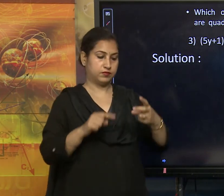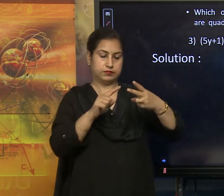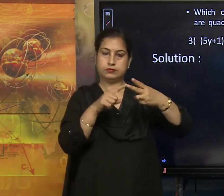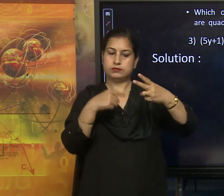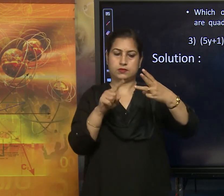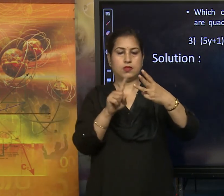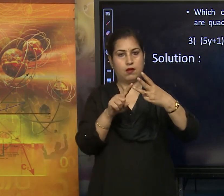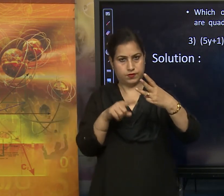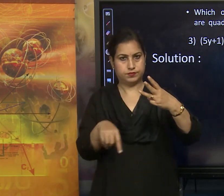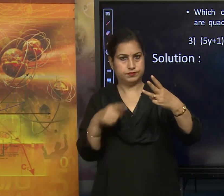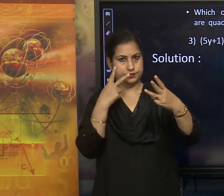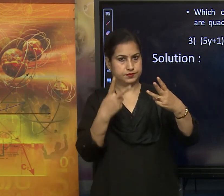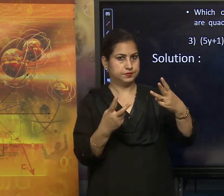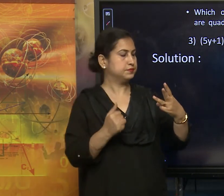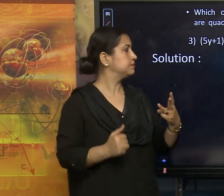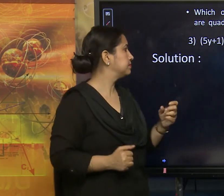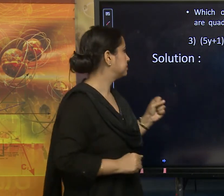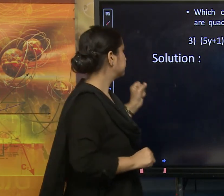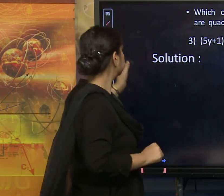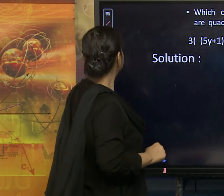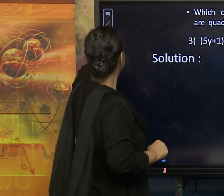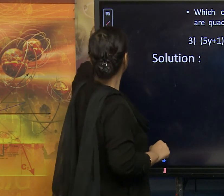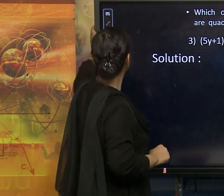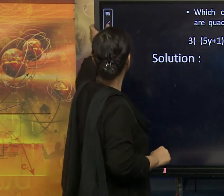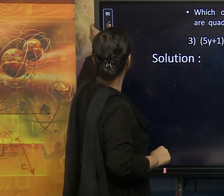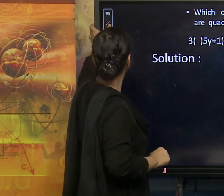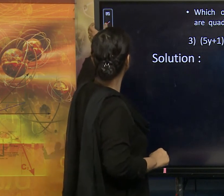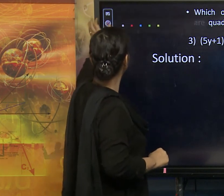अब हम दूसरा सवाल कर चुके हैं, अब तीसरा सवाल करते हैं।